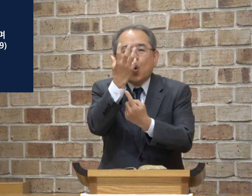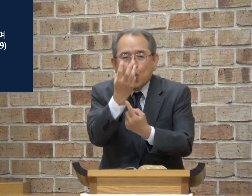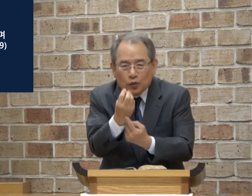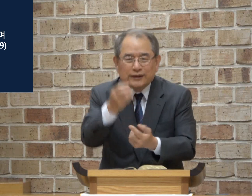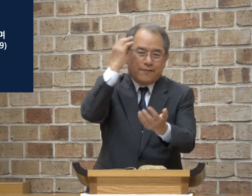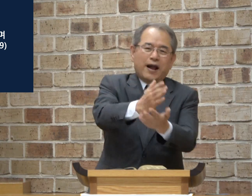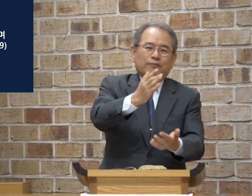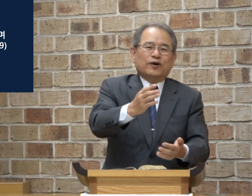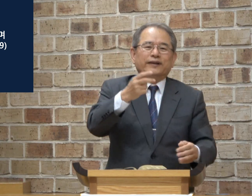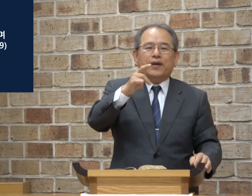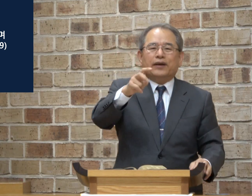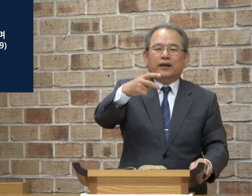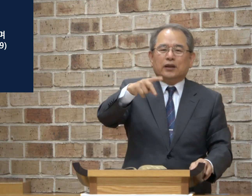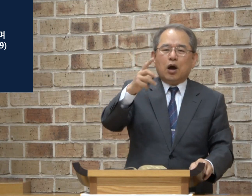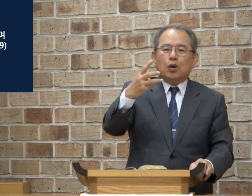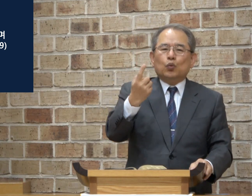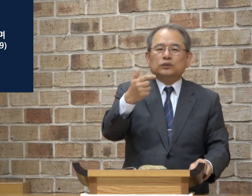데살로니가전서 5장 19절에